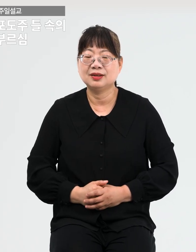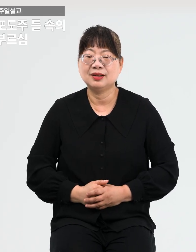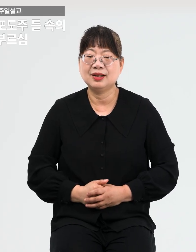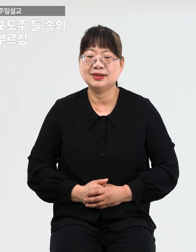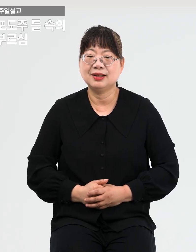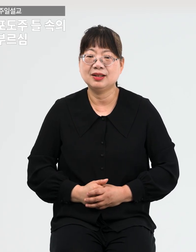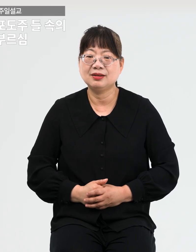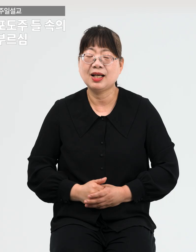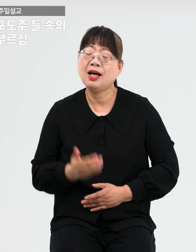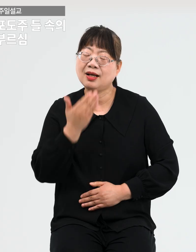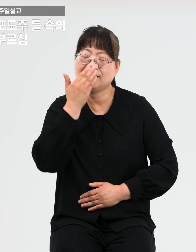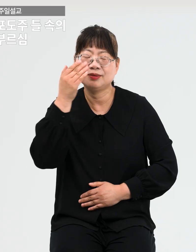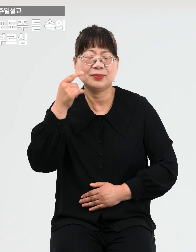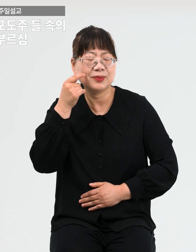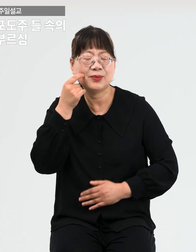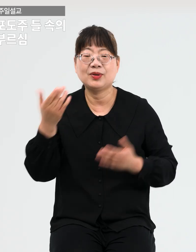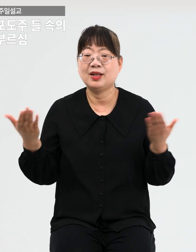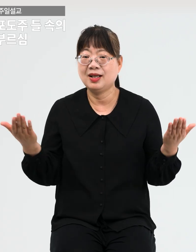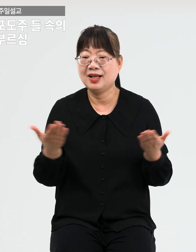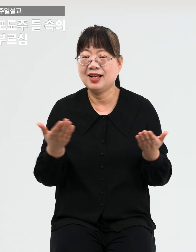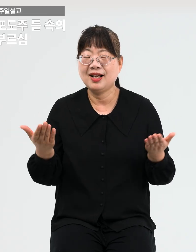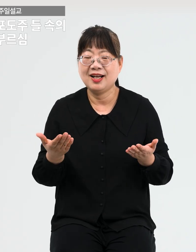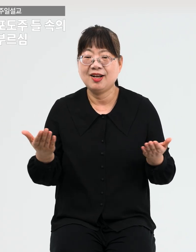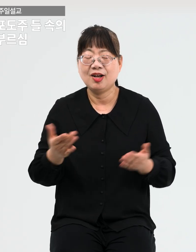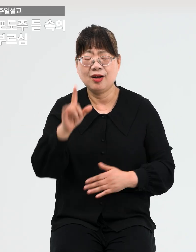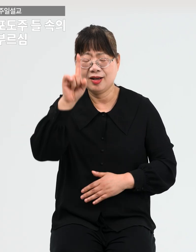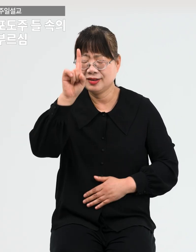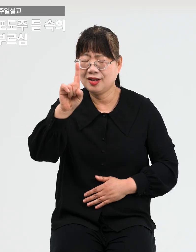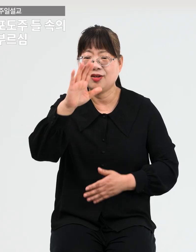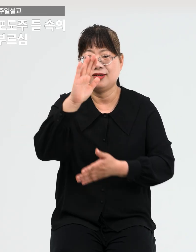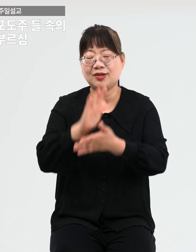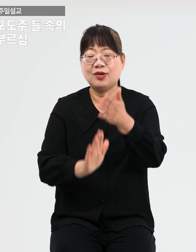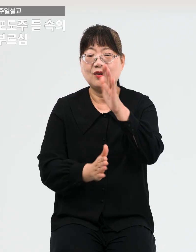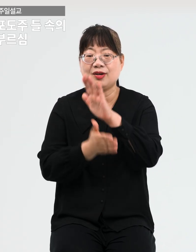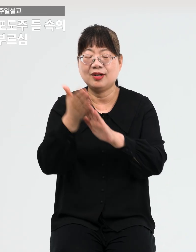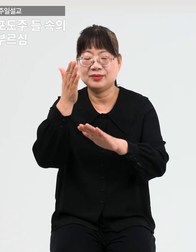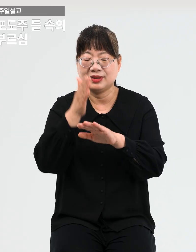능치 못하실 전혀